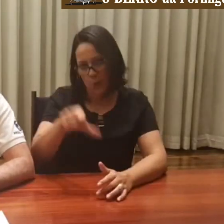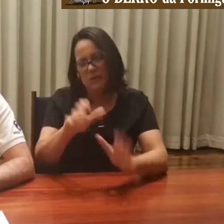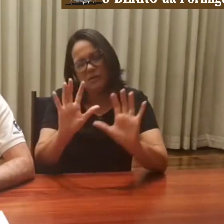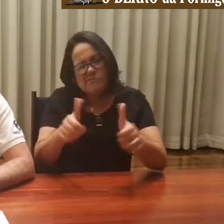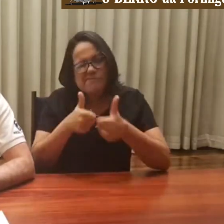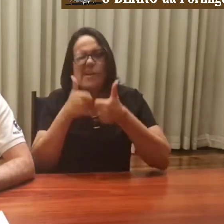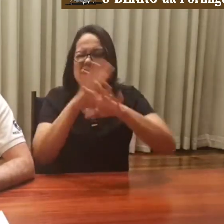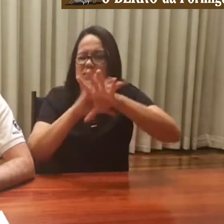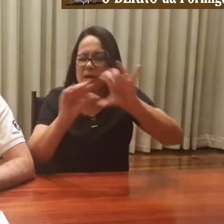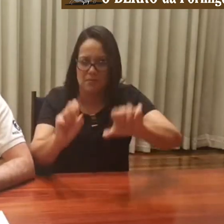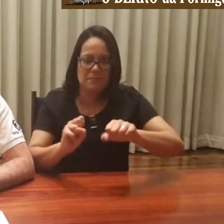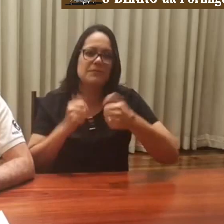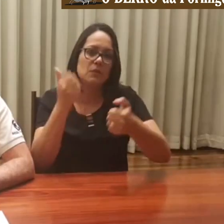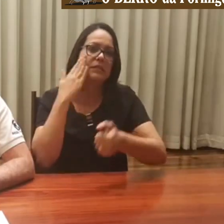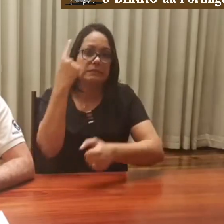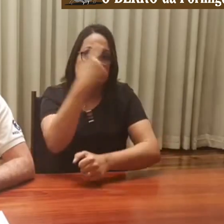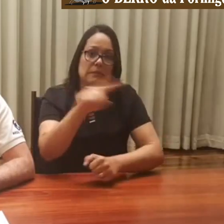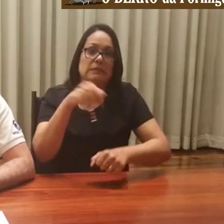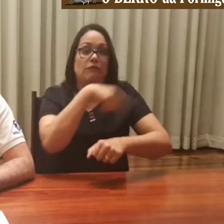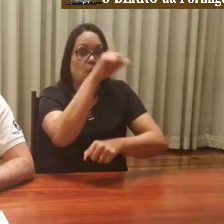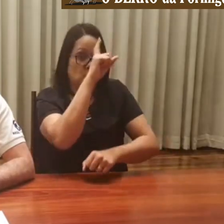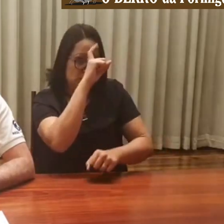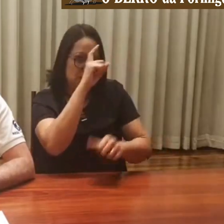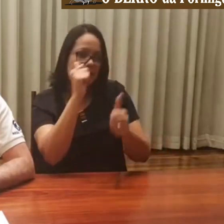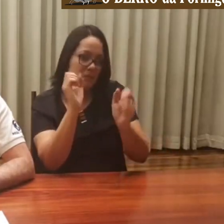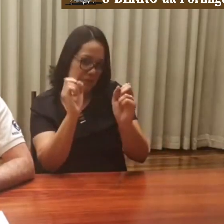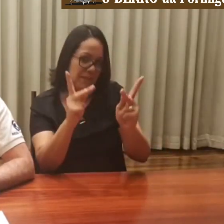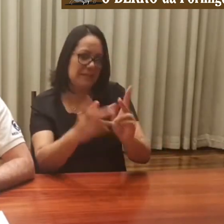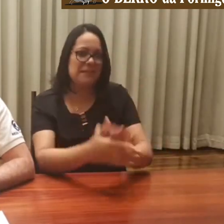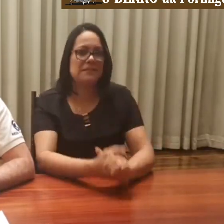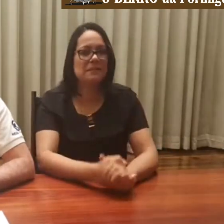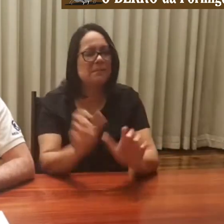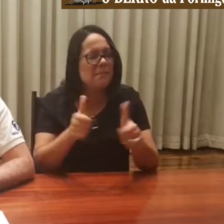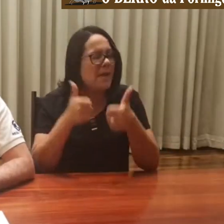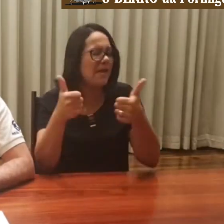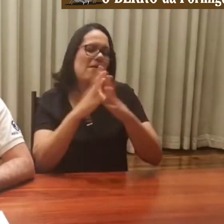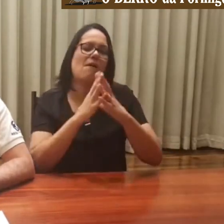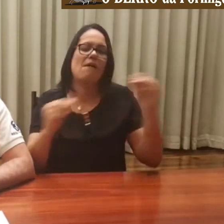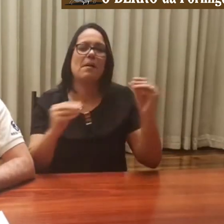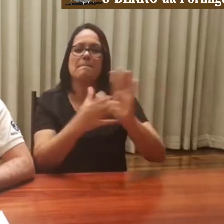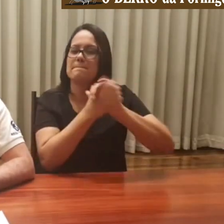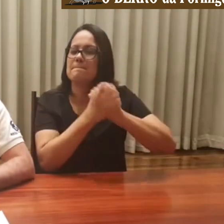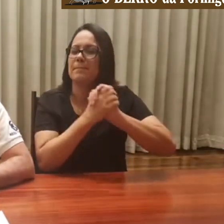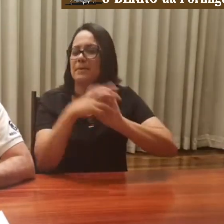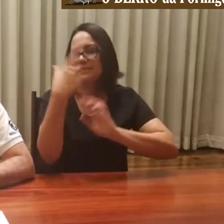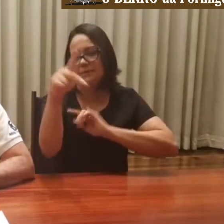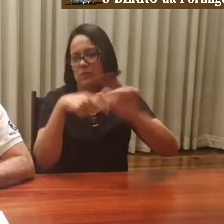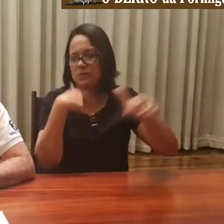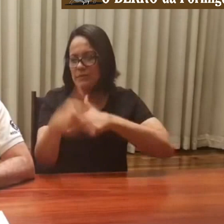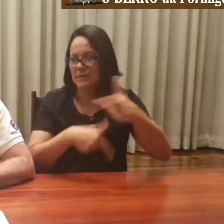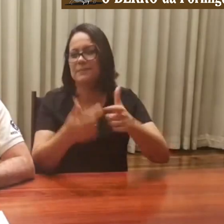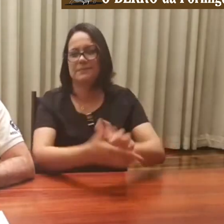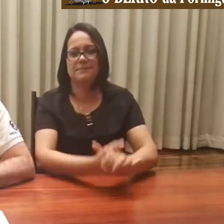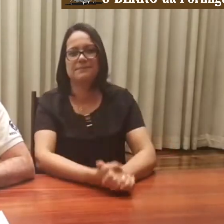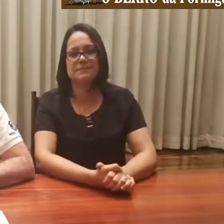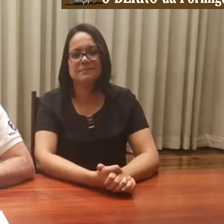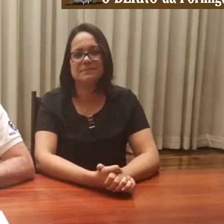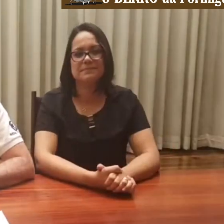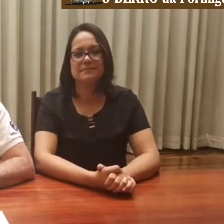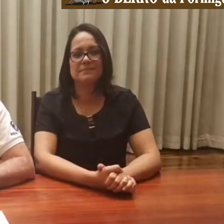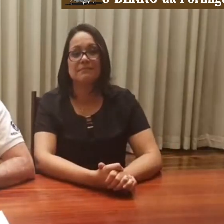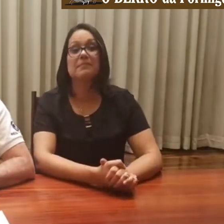uma rateada essa semana e chegou ao hospital. Tá certo? Melhoras para você. Parabéns pelo trabalho que você realiza. Depois